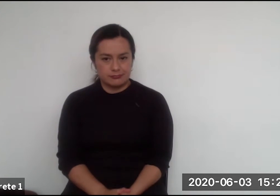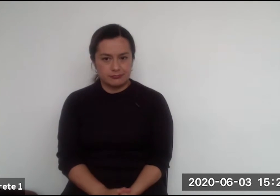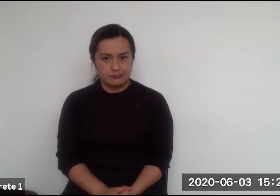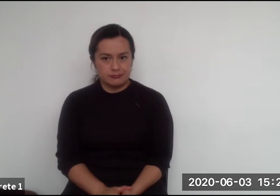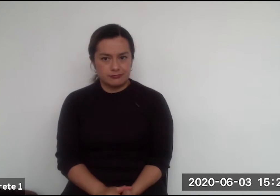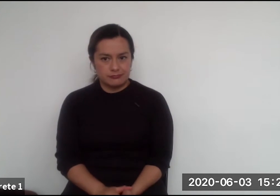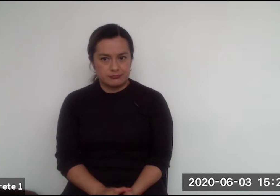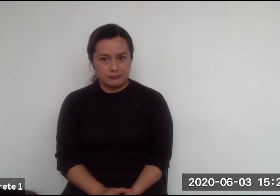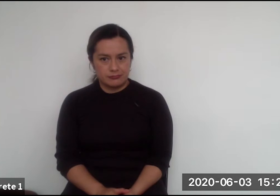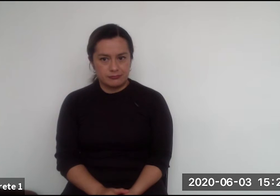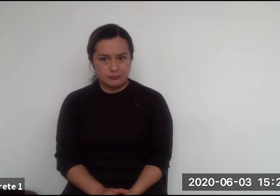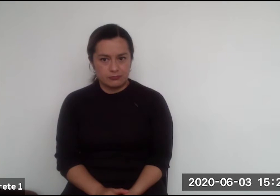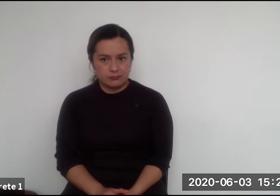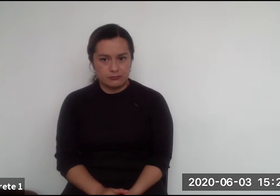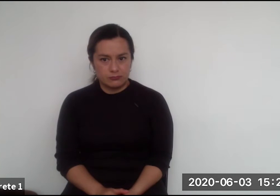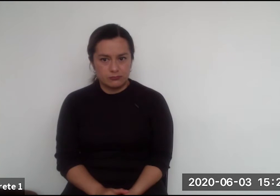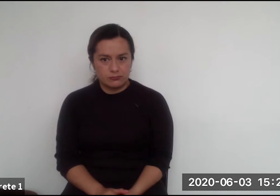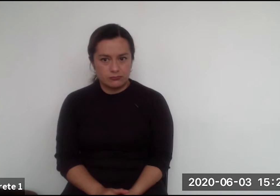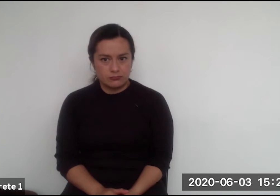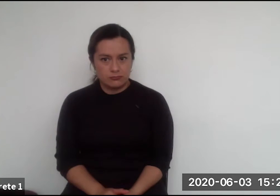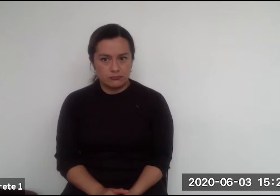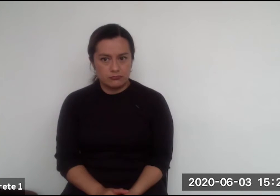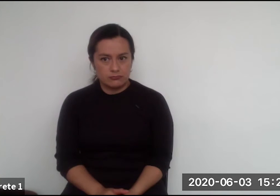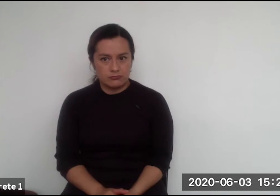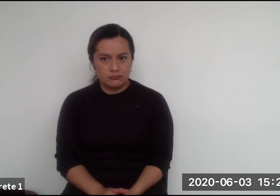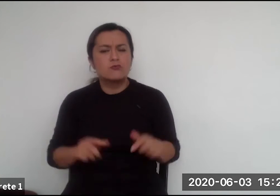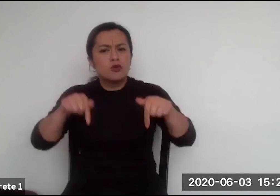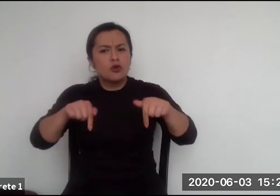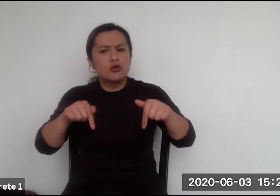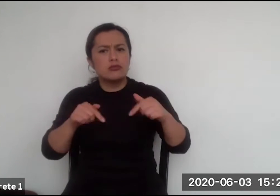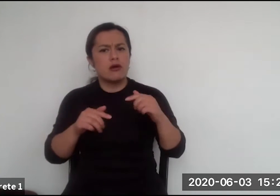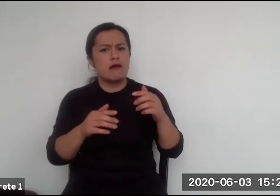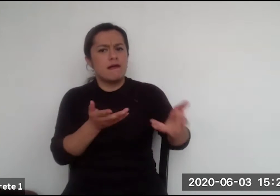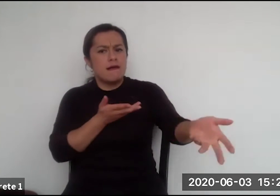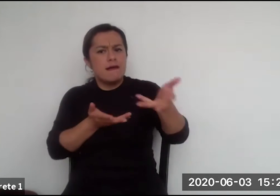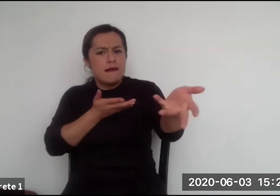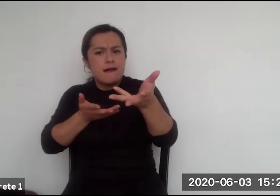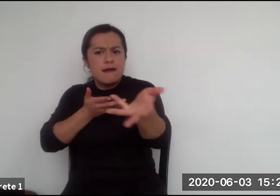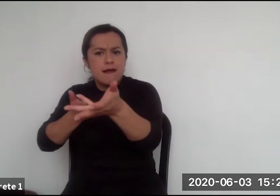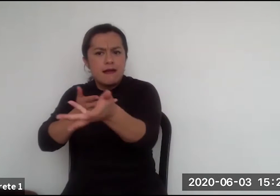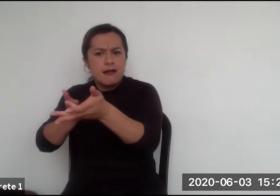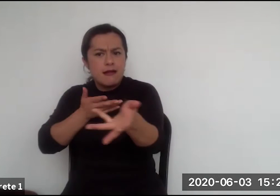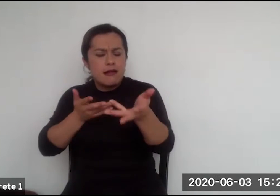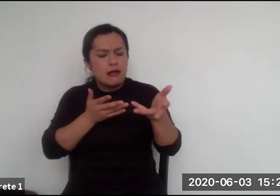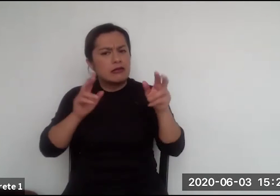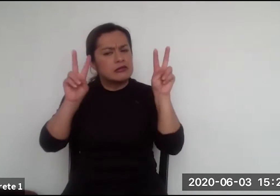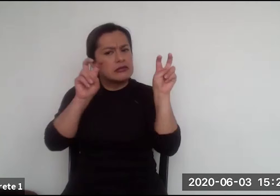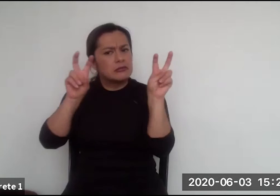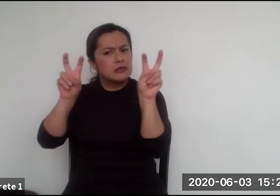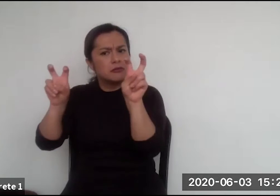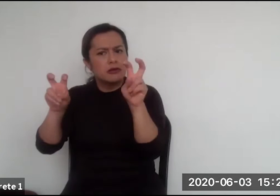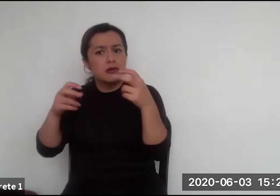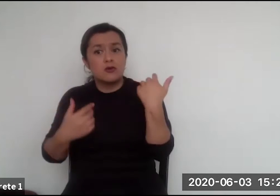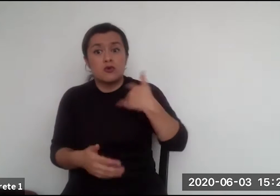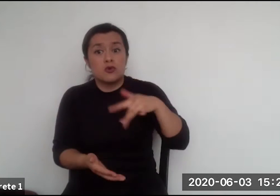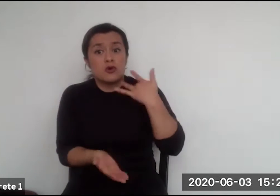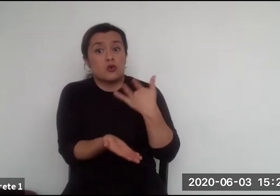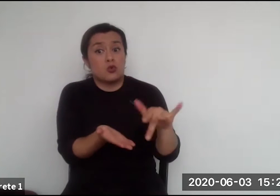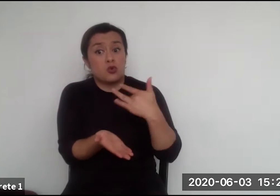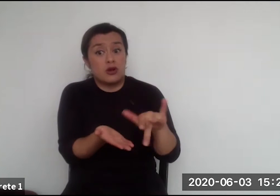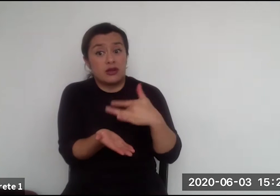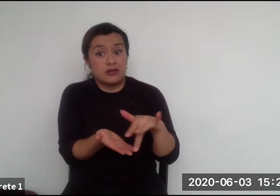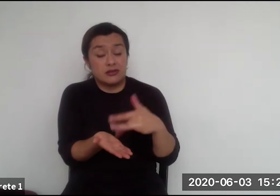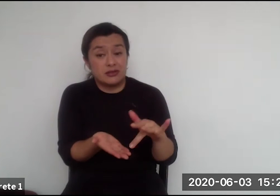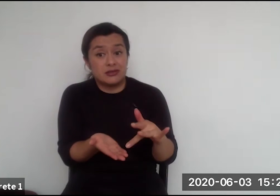texto, mas eu estruturei uma fala tentando pensar um pouco as